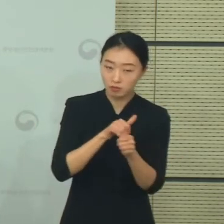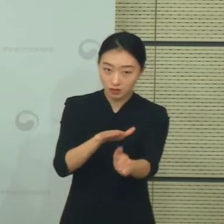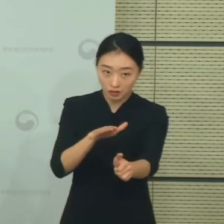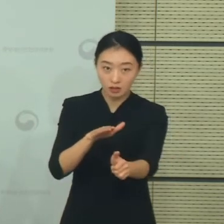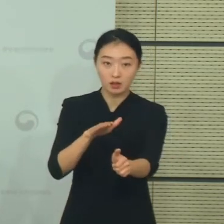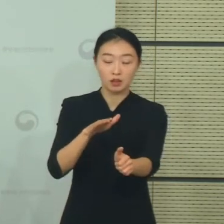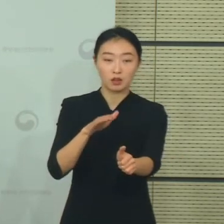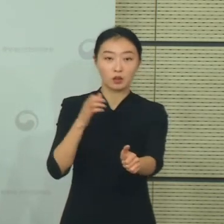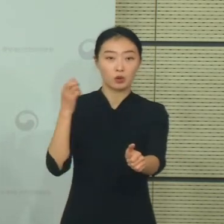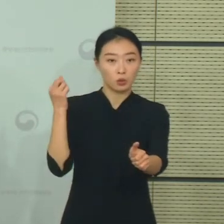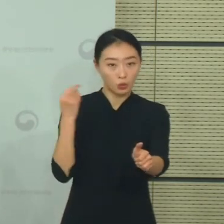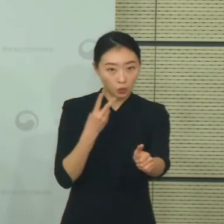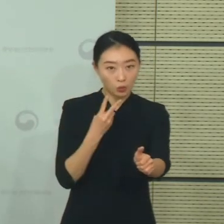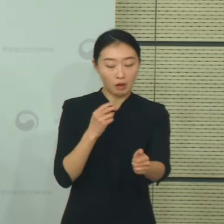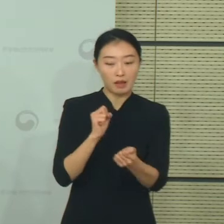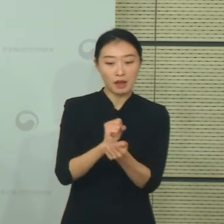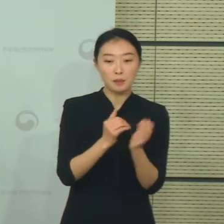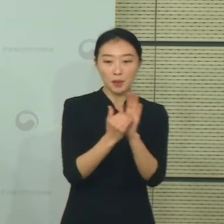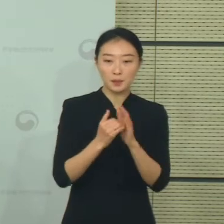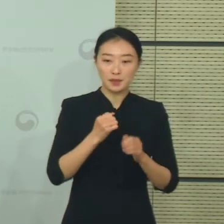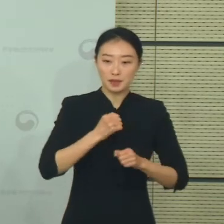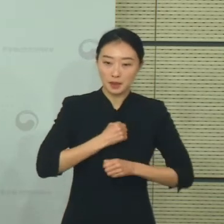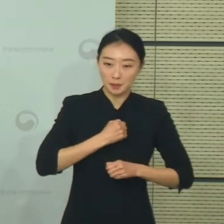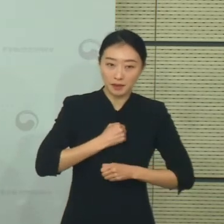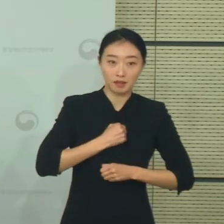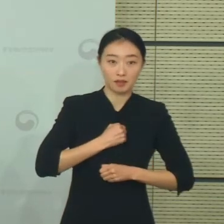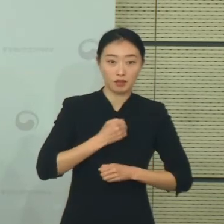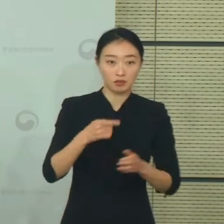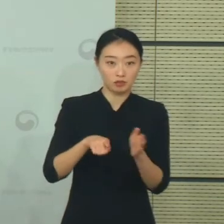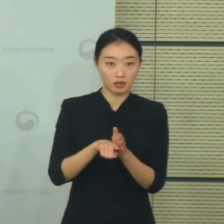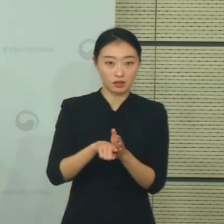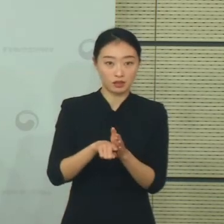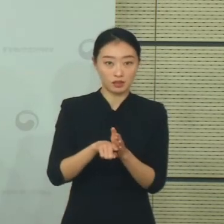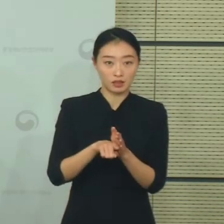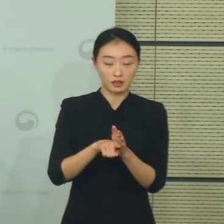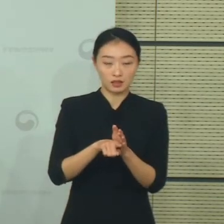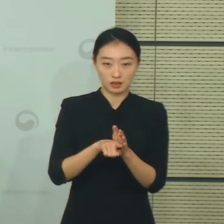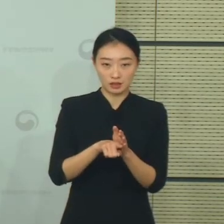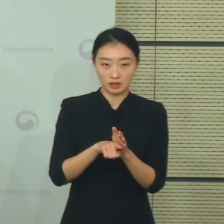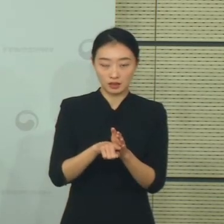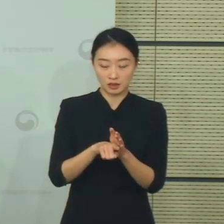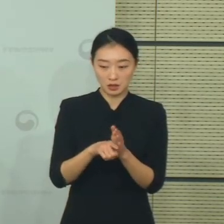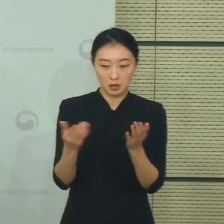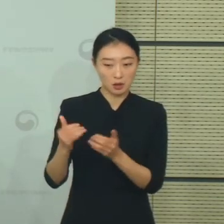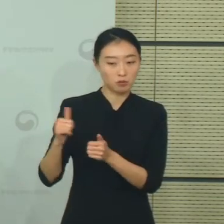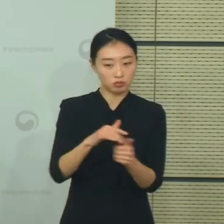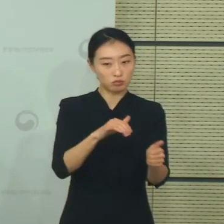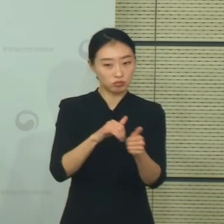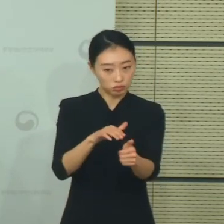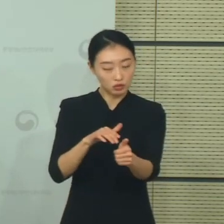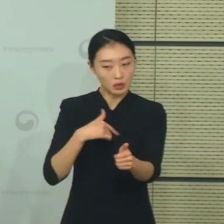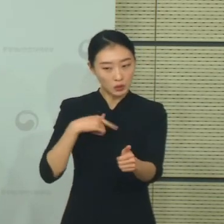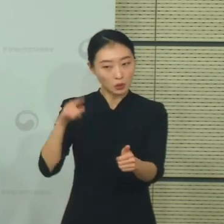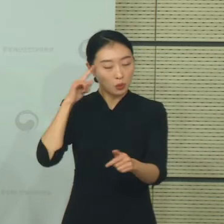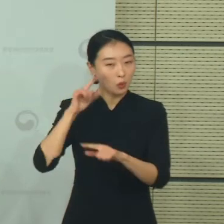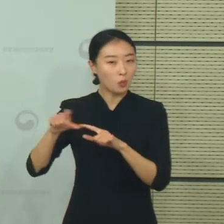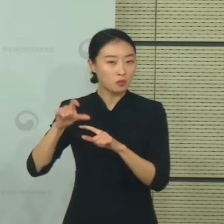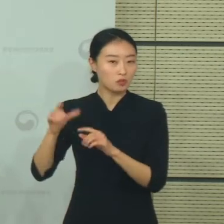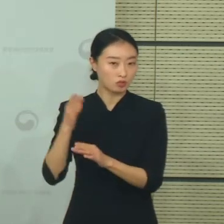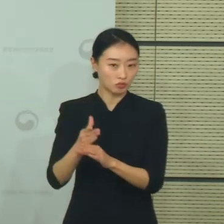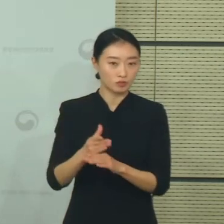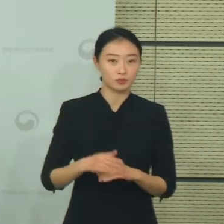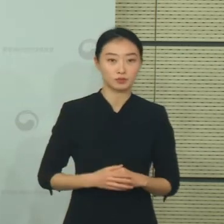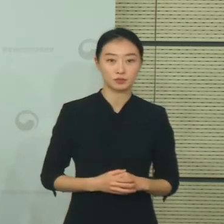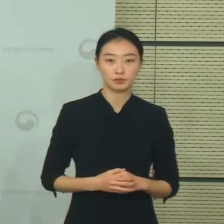어떤 감염에 대한 예방 이런 곳에 일할 인력들에 대한 부분들도 같이 고민을 하고